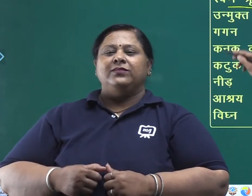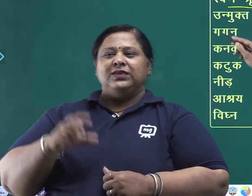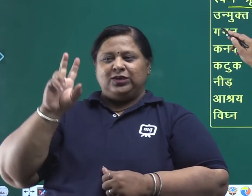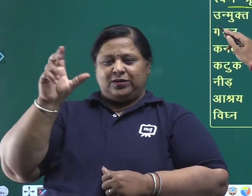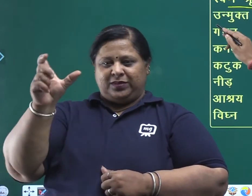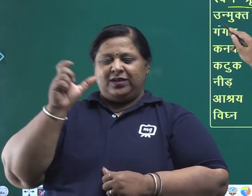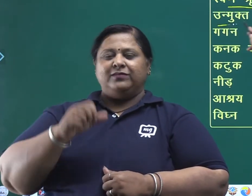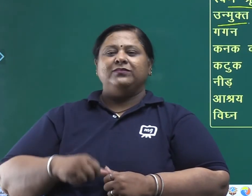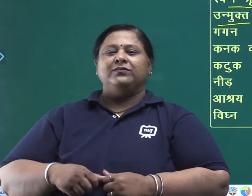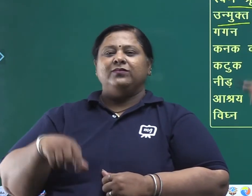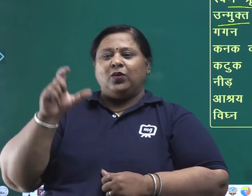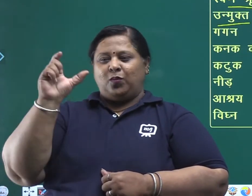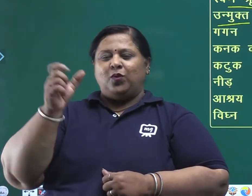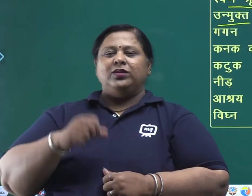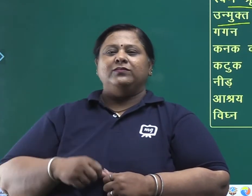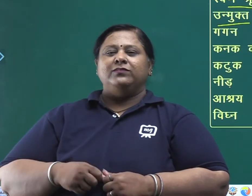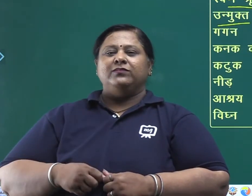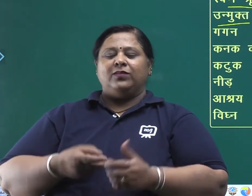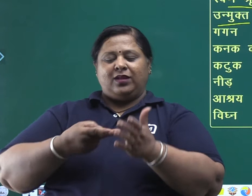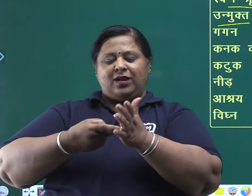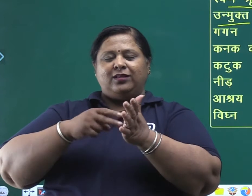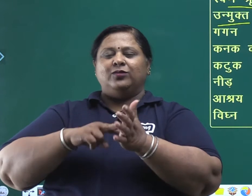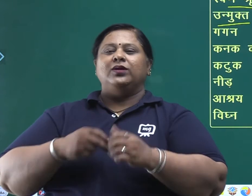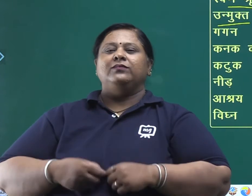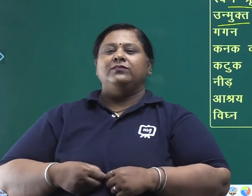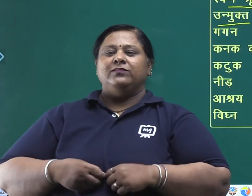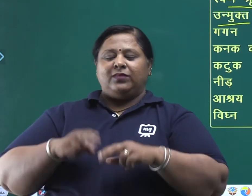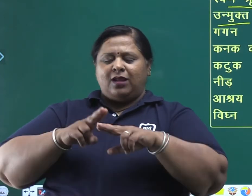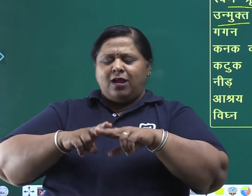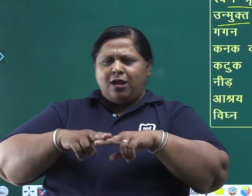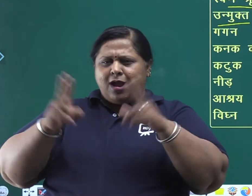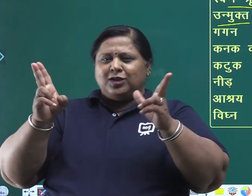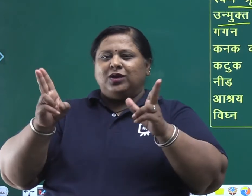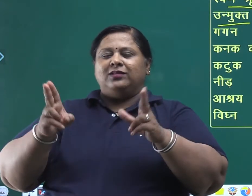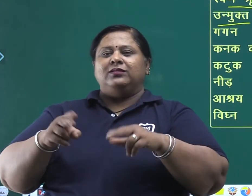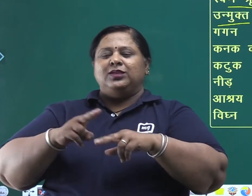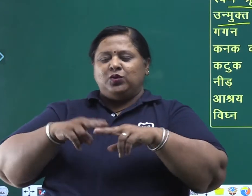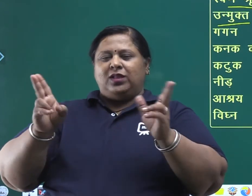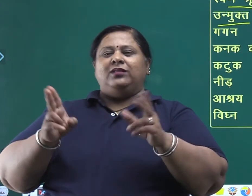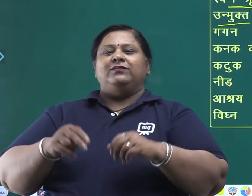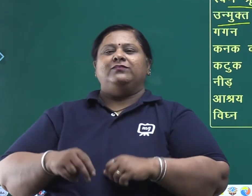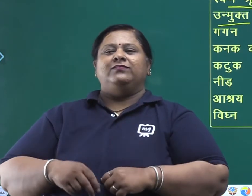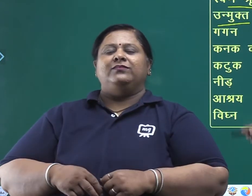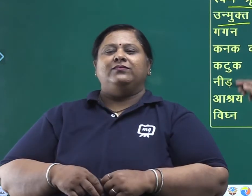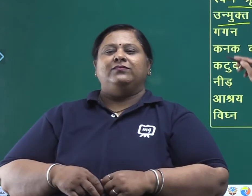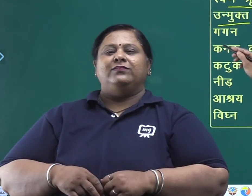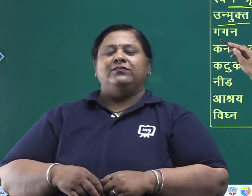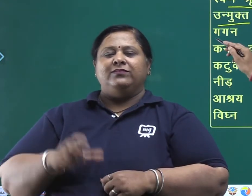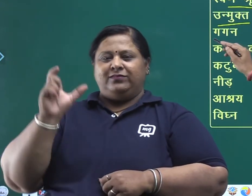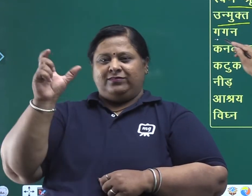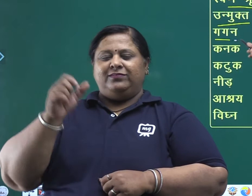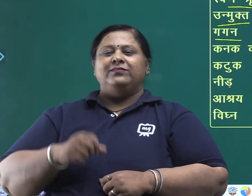शब्द है उन्मुक्त, अर्थ होगा आज़ाद, स्वतंत्र। शब्द